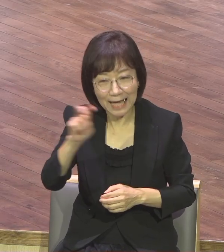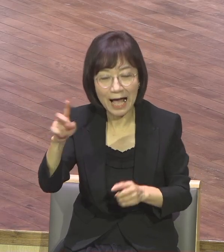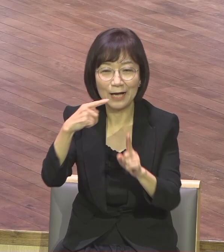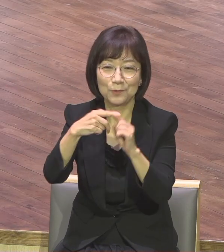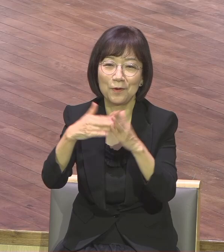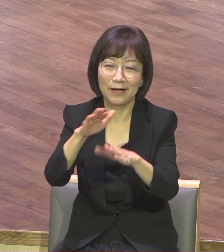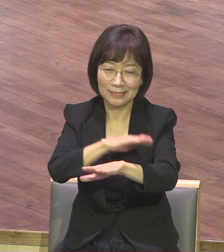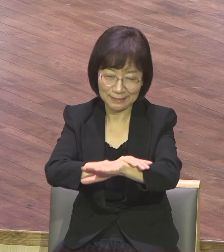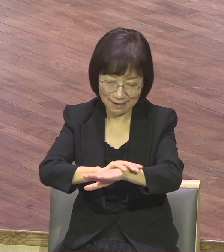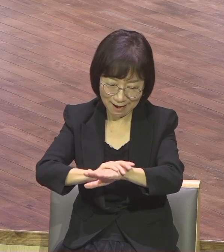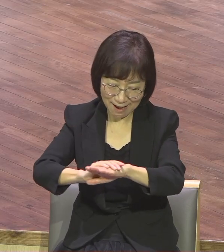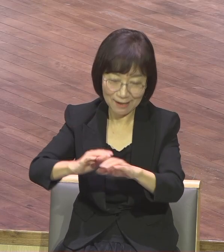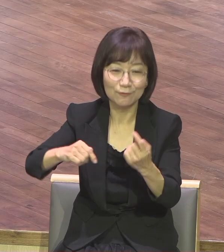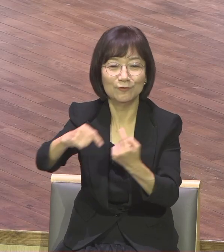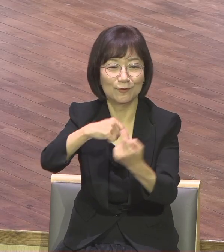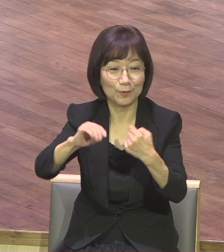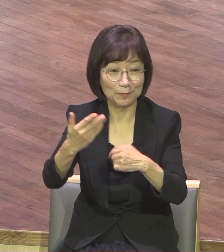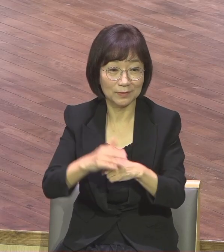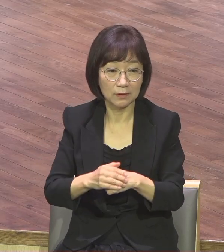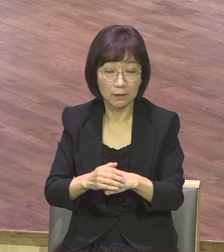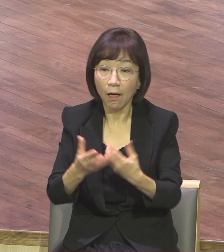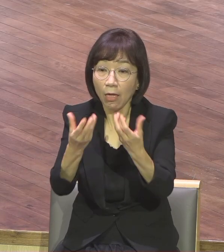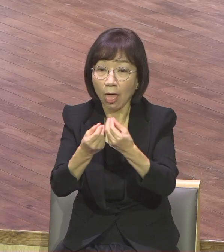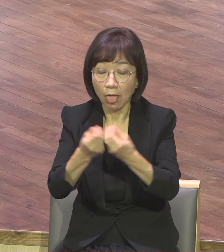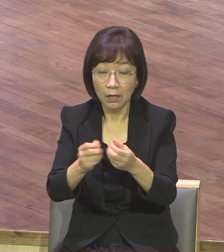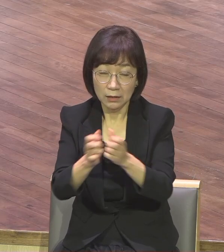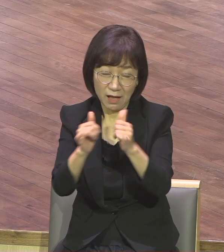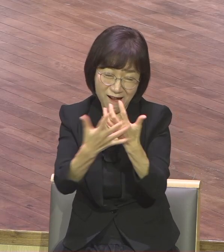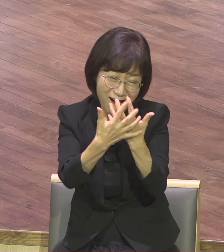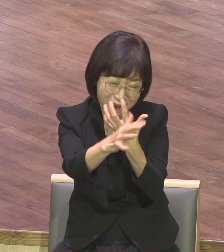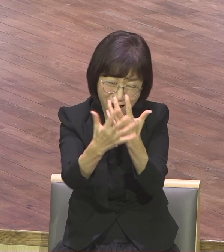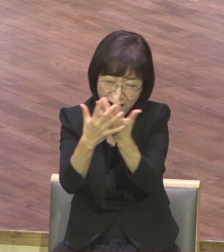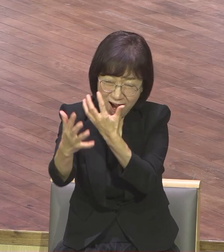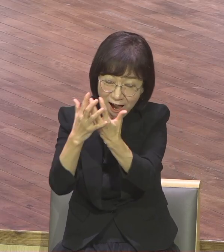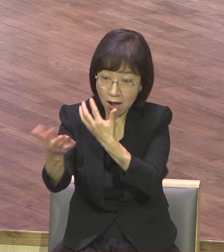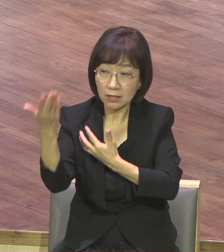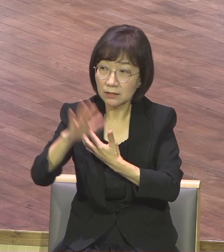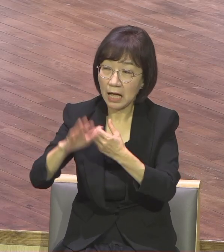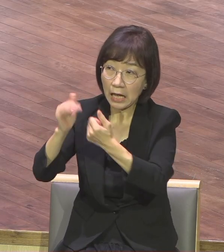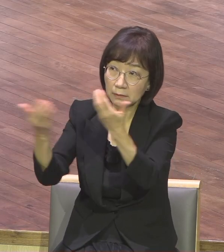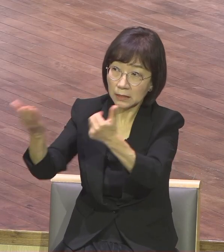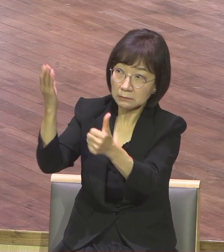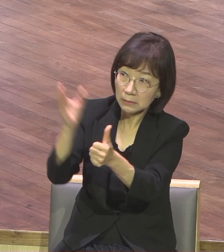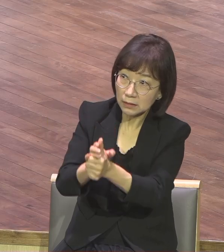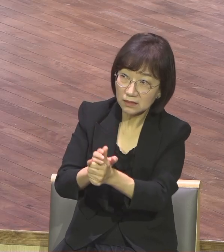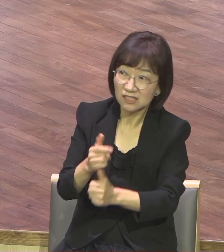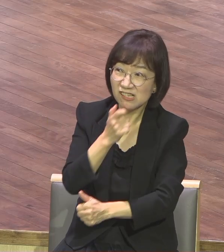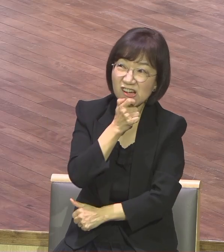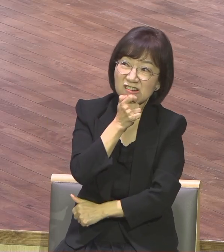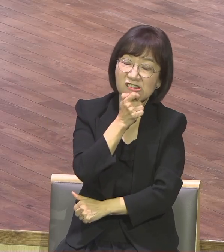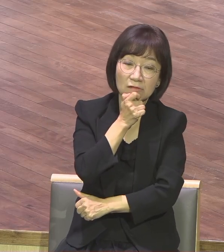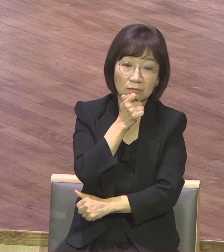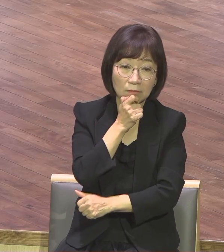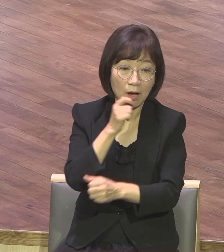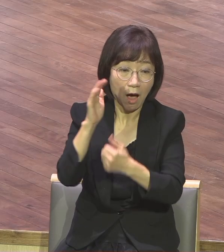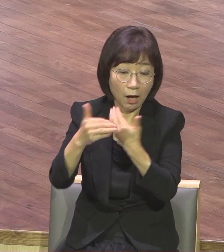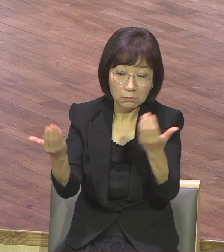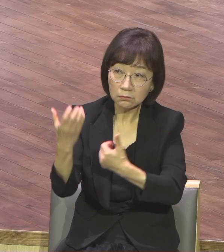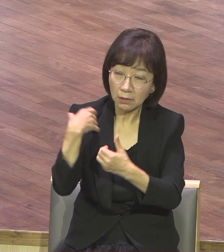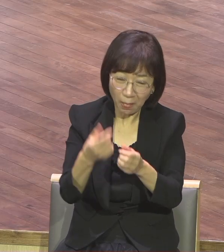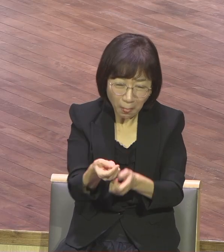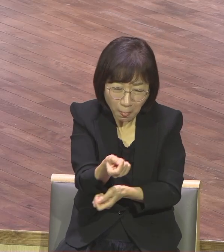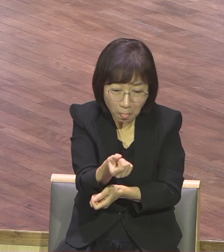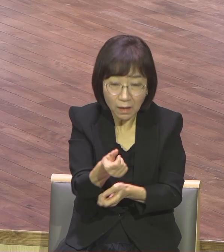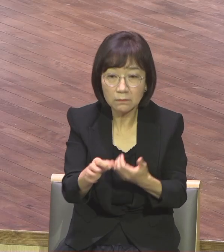교회는 엄청 많이 모이는데 실제로 실무로 하나님 일을 본격적으로 하는 사람이 적으면 아무 힘이